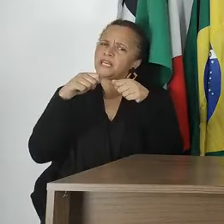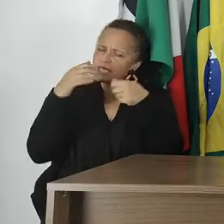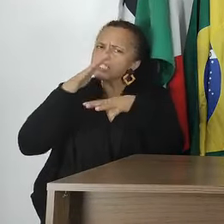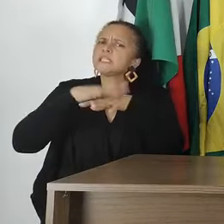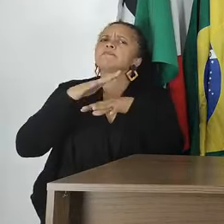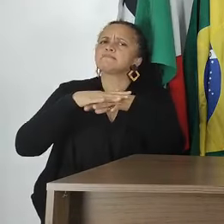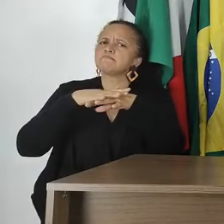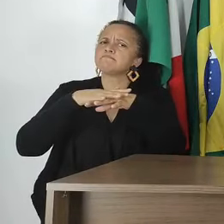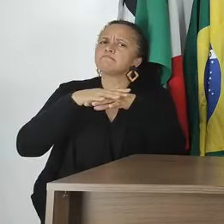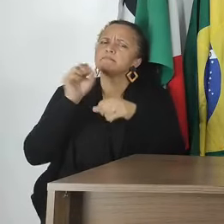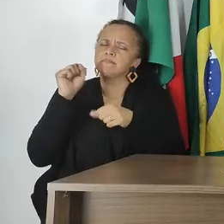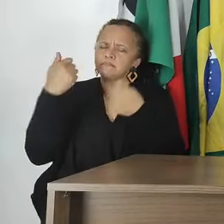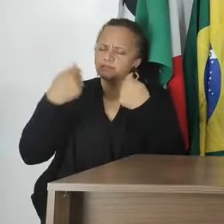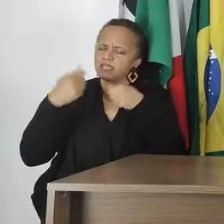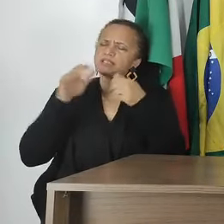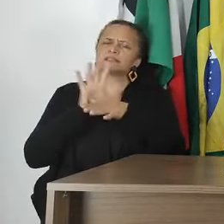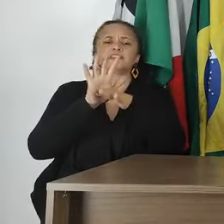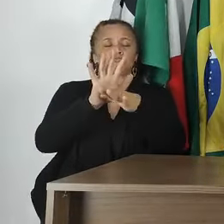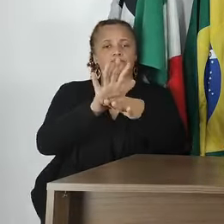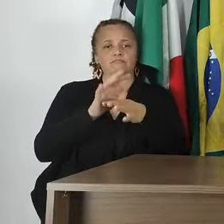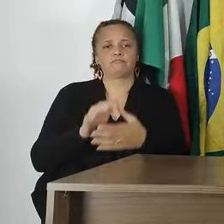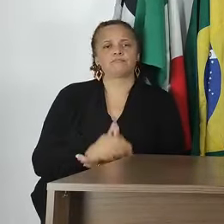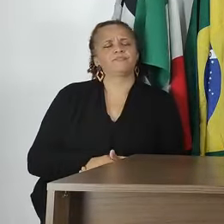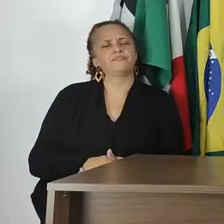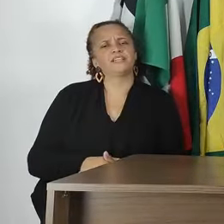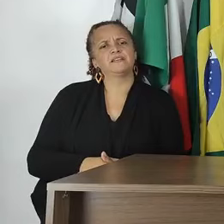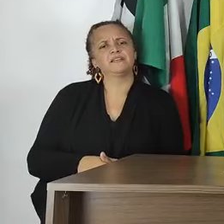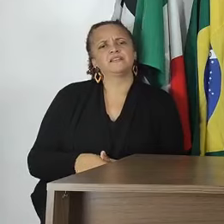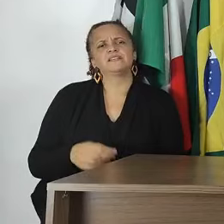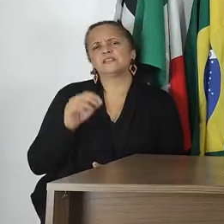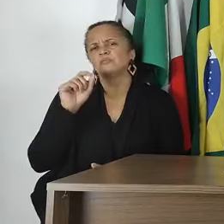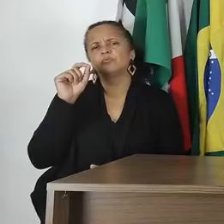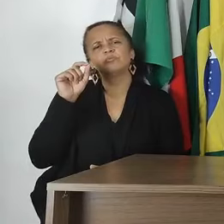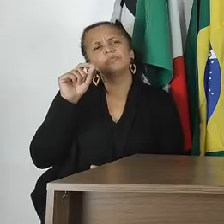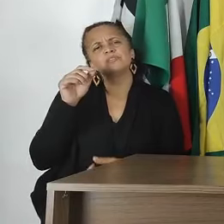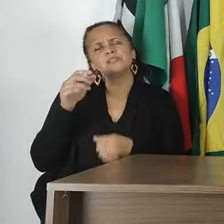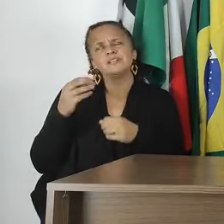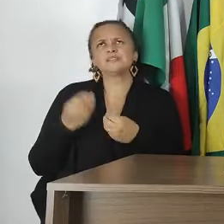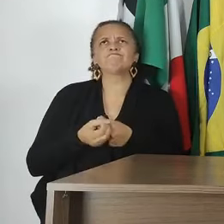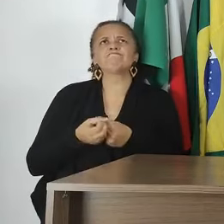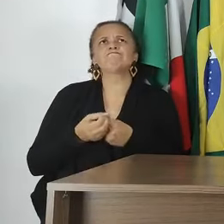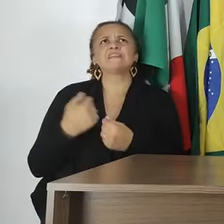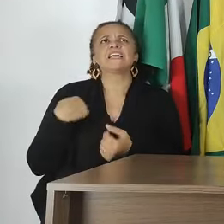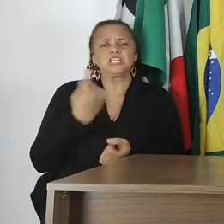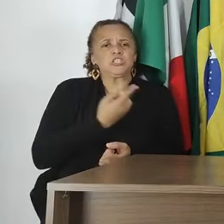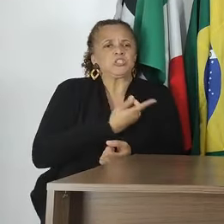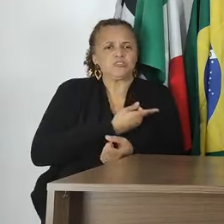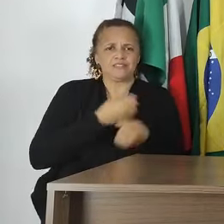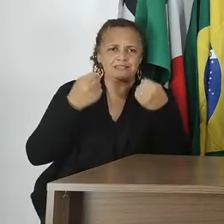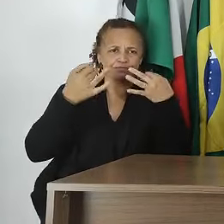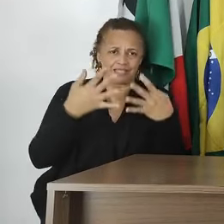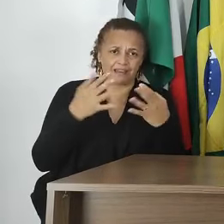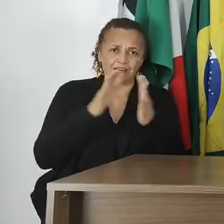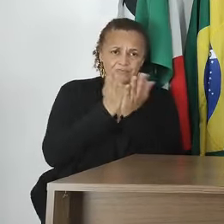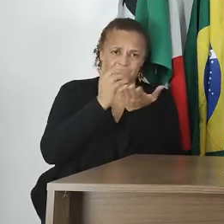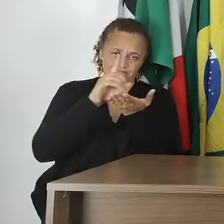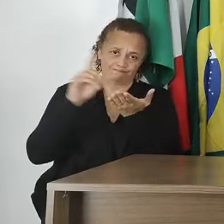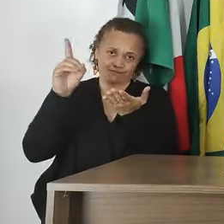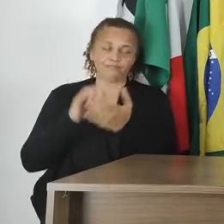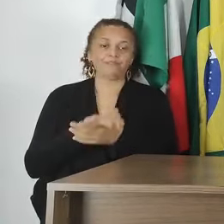Então o que nós podemos falar dessas passagens, Existimos como igreja